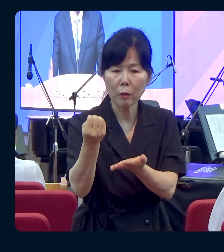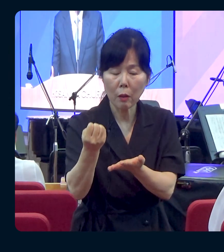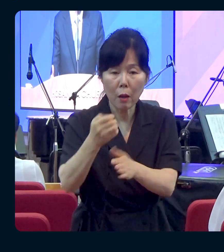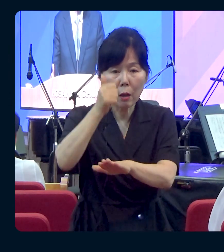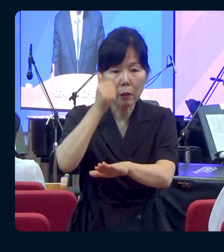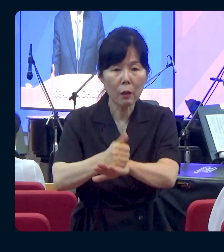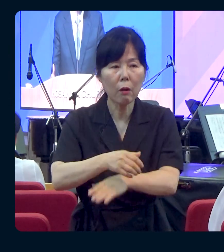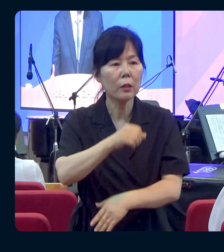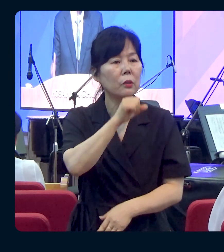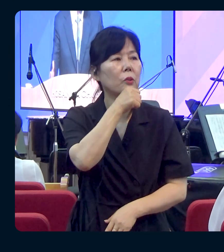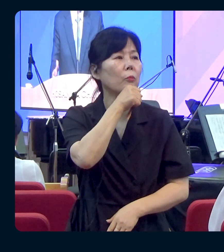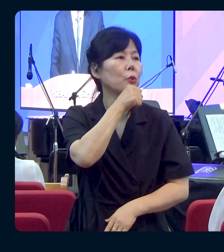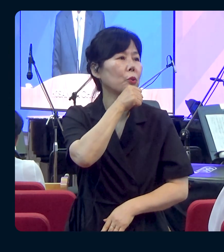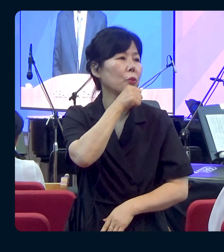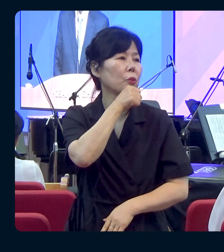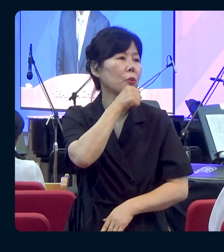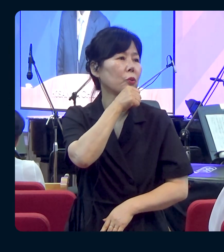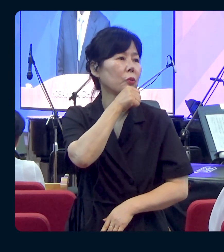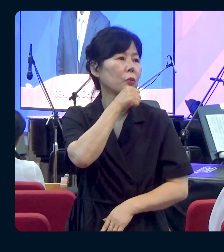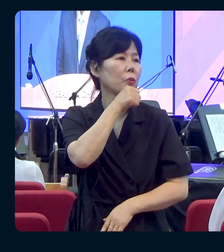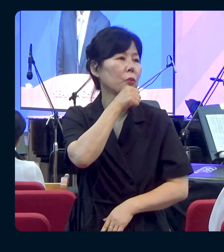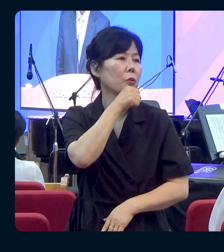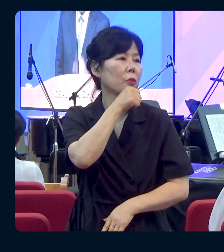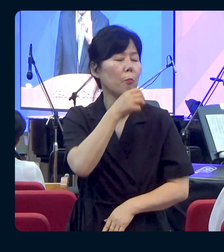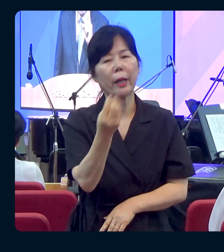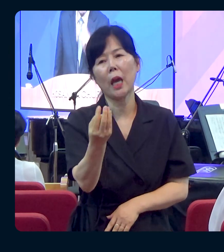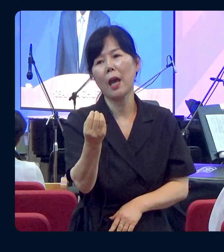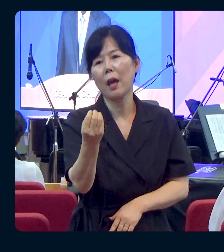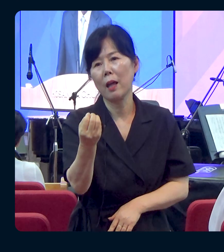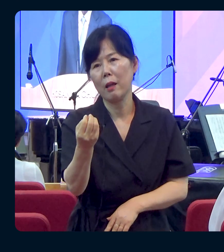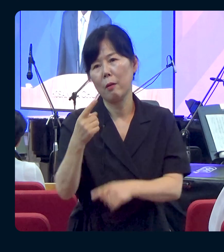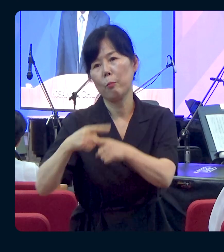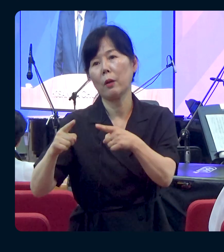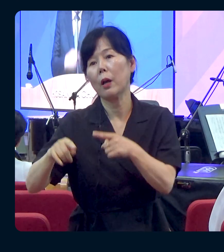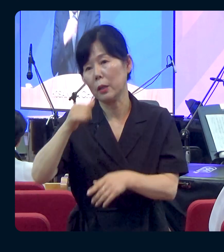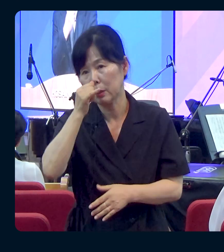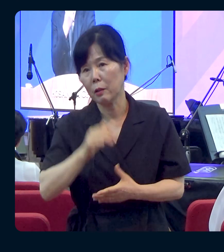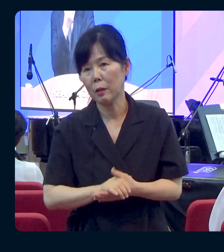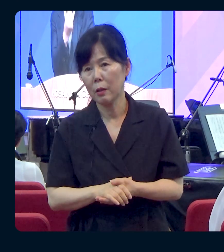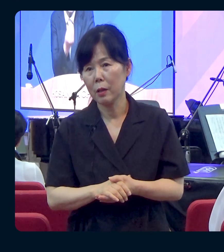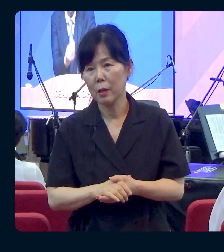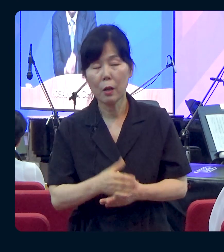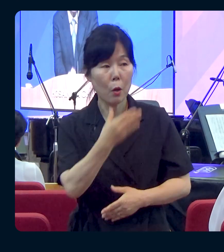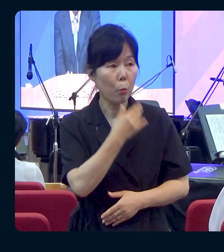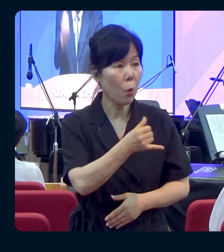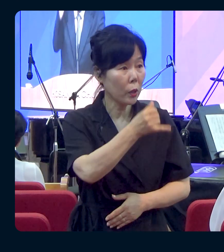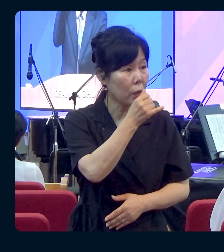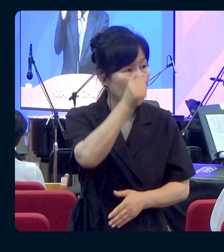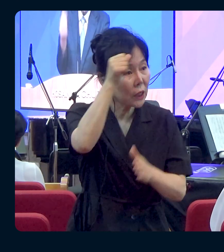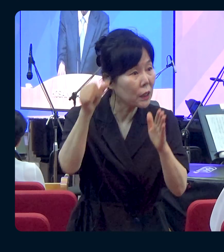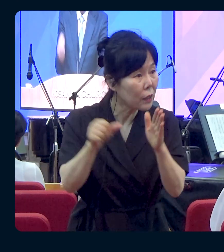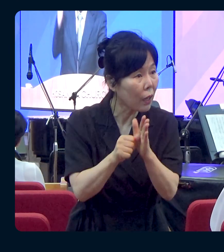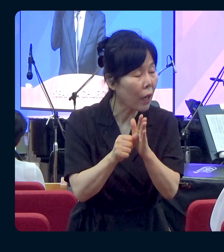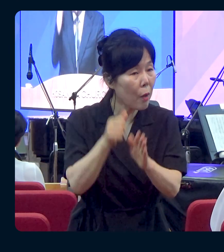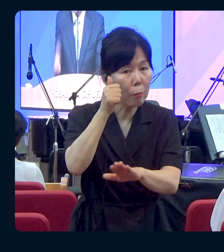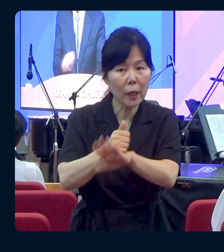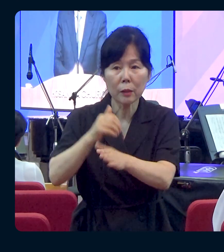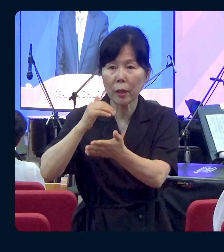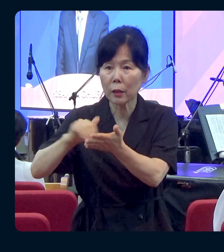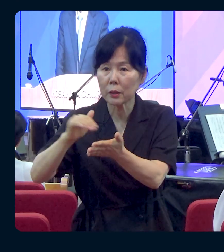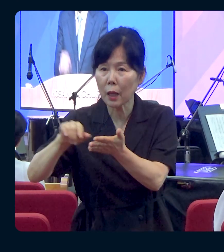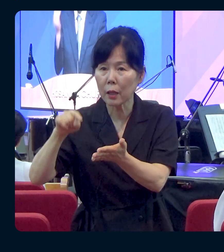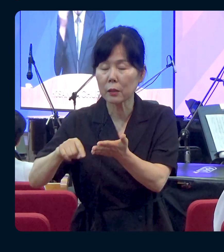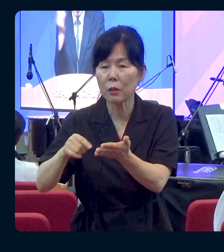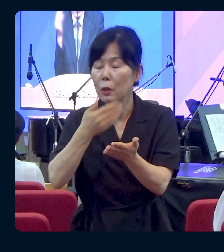삶의 최종 점수를 매기는 거예요. 이게 하나님의 결산 방법이에요. 자, 그런데 이 복된 인생이라고 하는